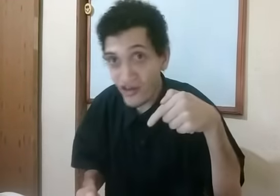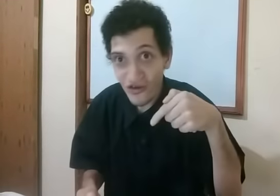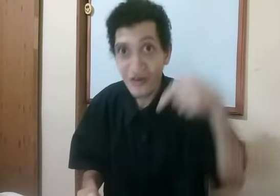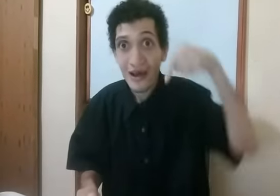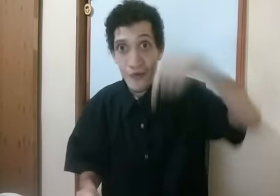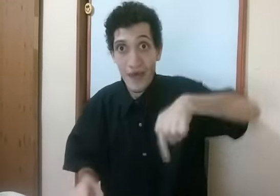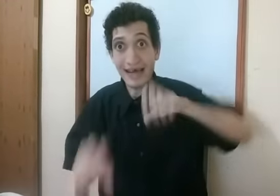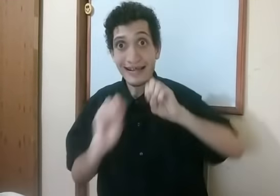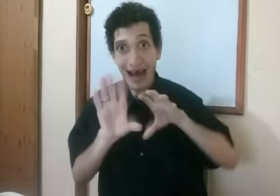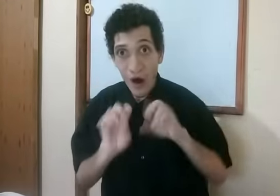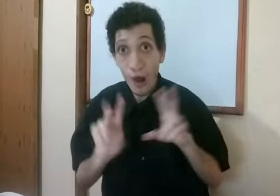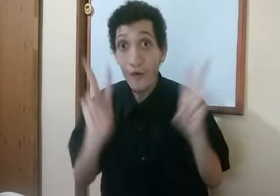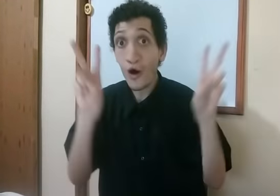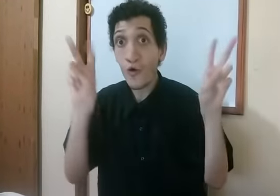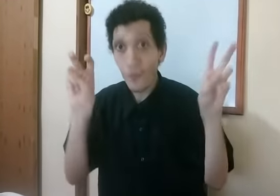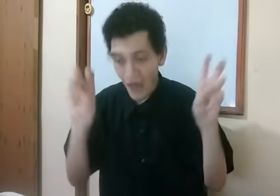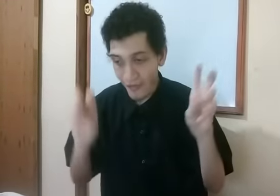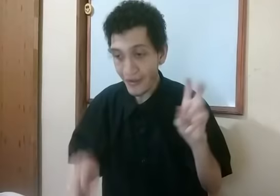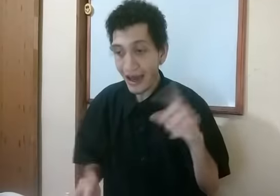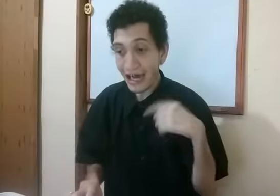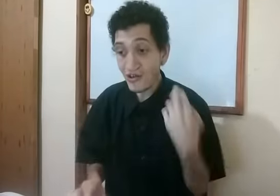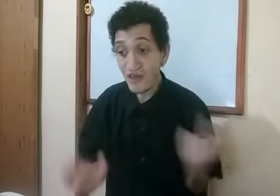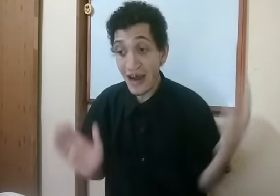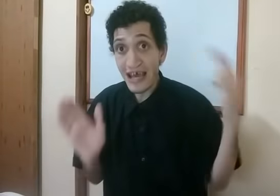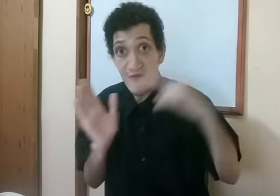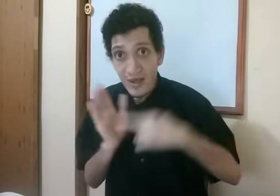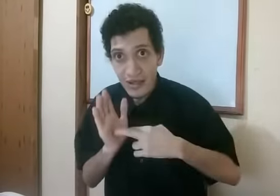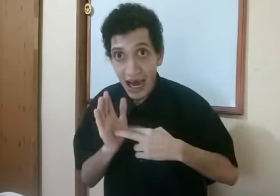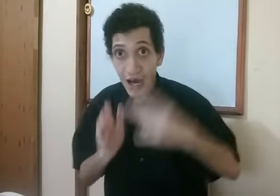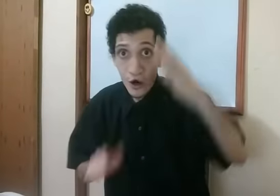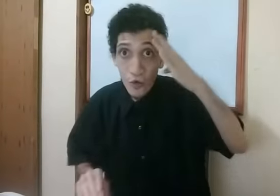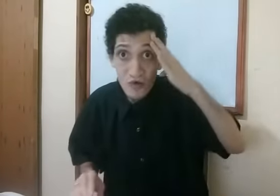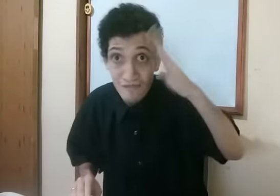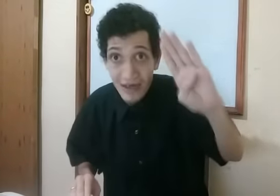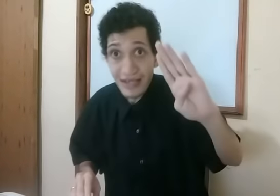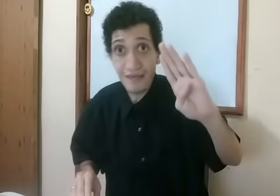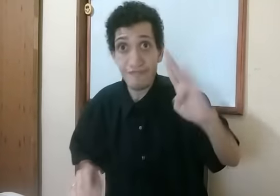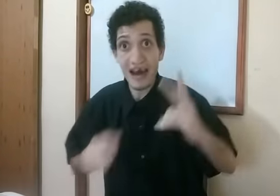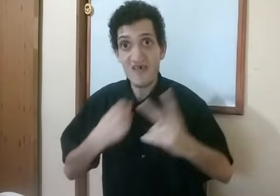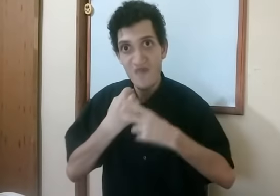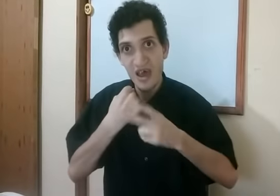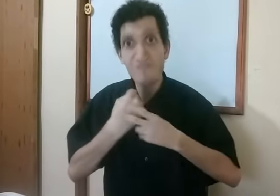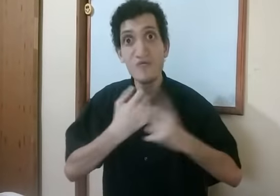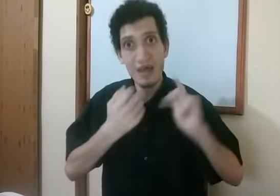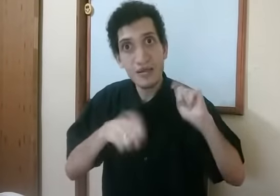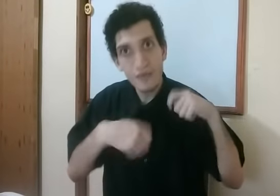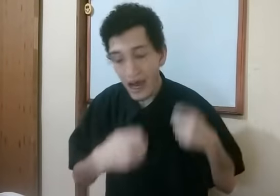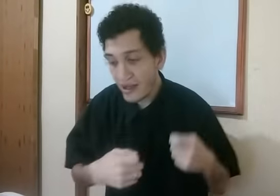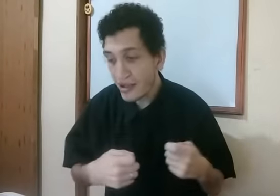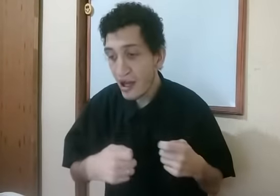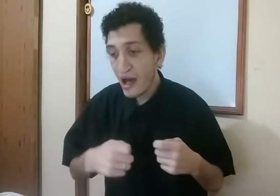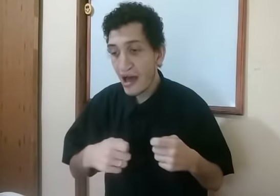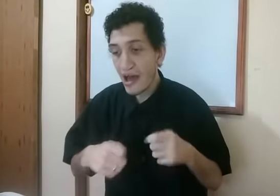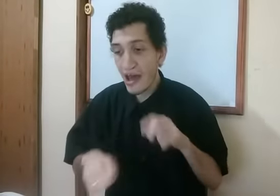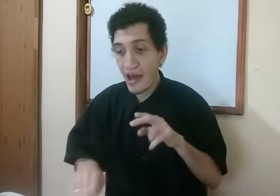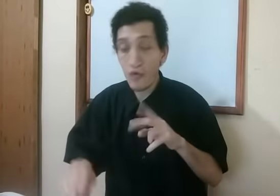47. Nessa aula, qual é o tema? A gente vai revisar os principais verbos nacionais com